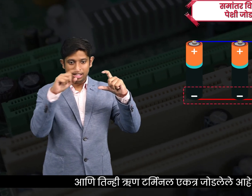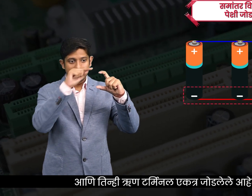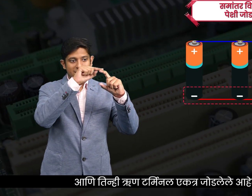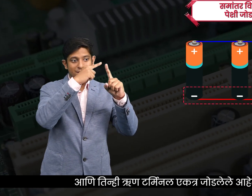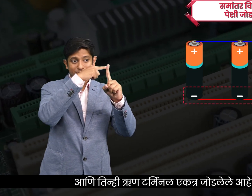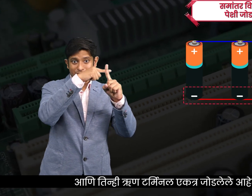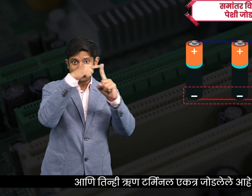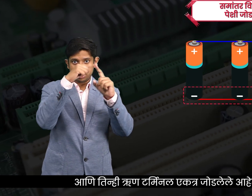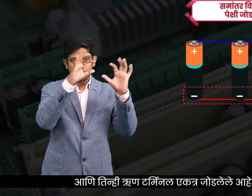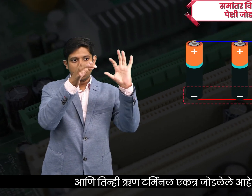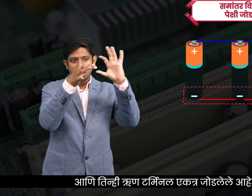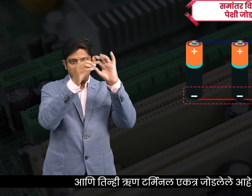आहेत.